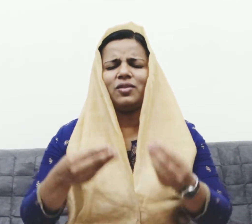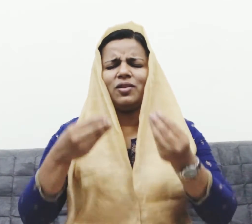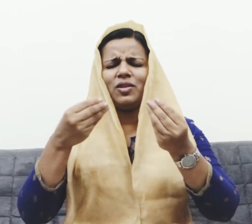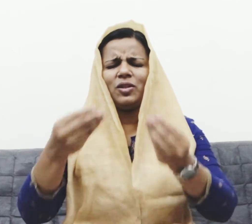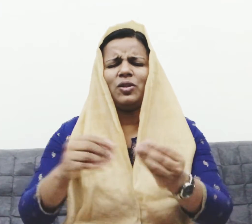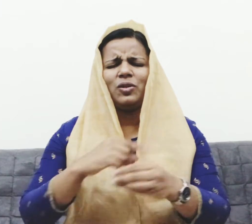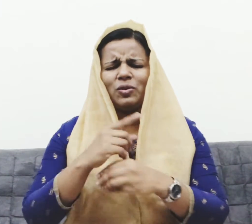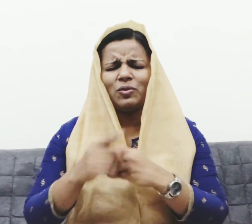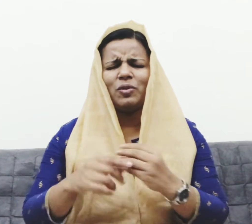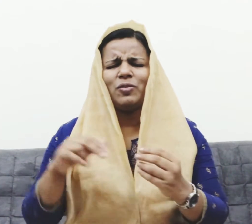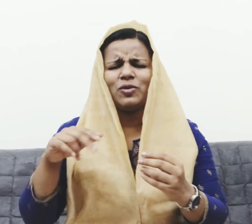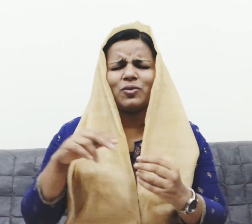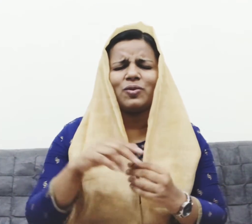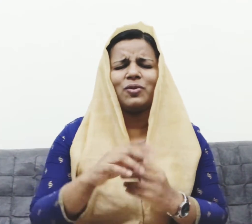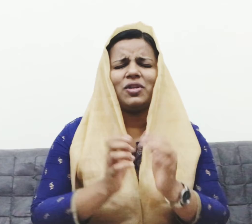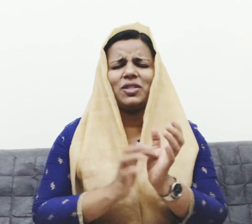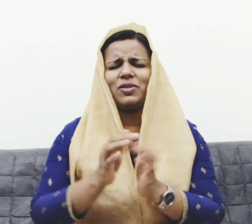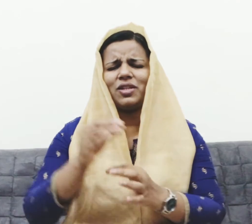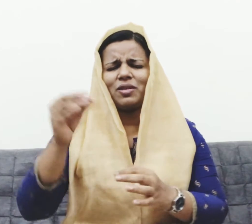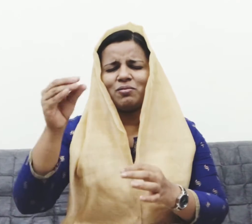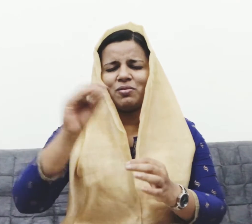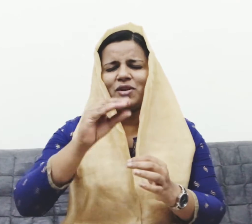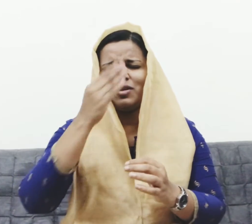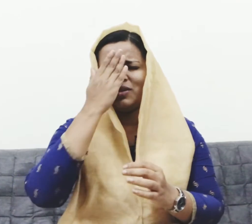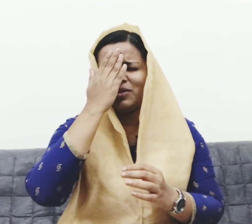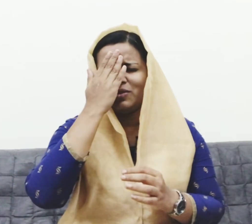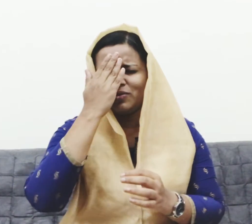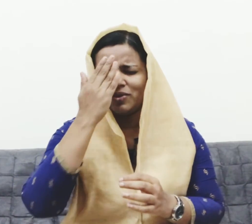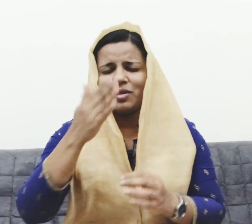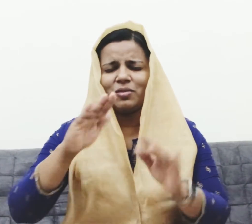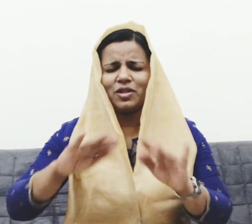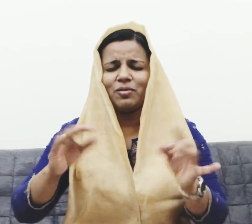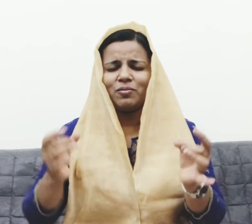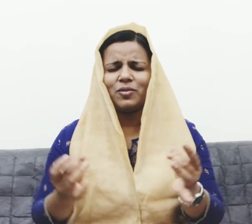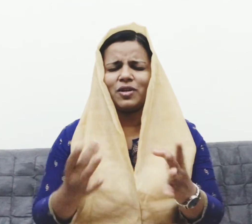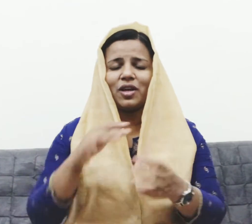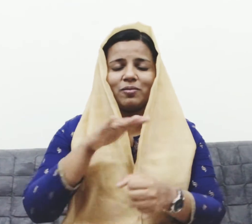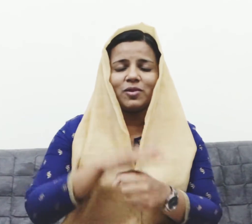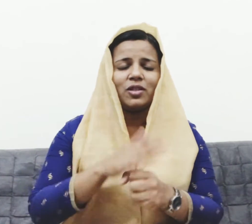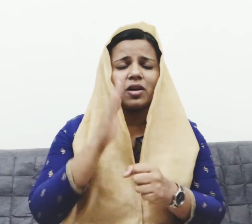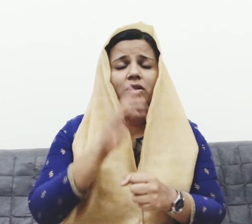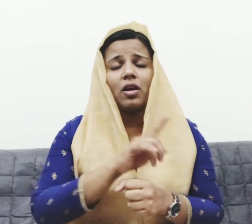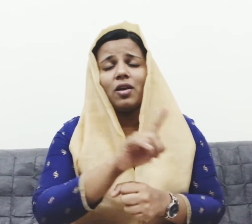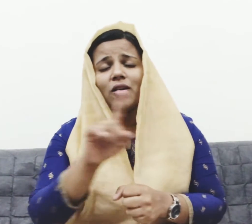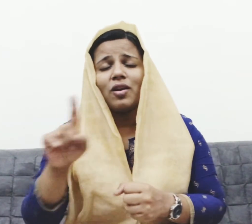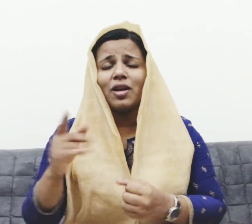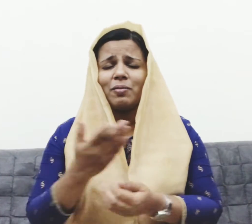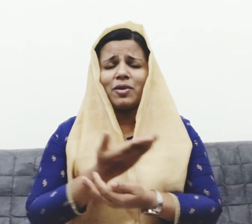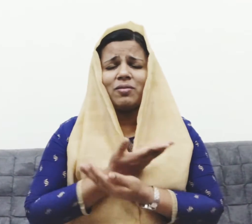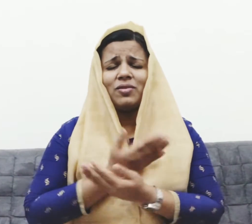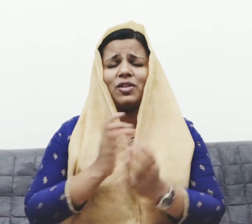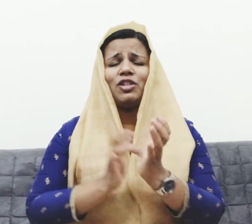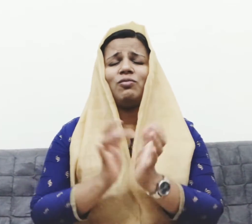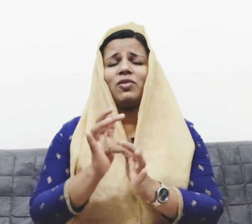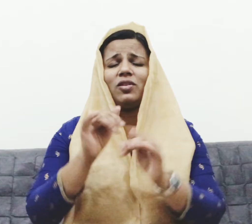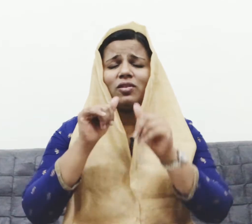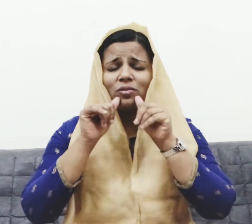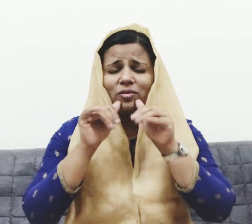കർത്താവേ, ഇത്രത്തോളം കൊണ്ടുവന്ന കർത്താവിൻ്റെ കൃപകൾക്ക് സ്തോത്രം ചെയ്യുന്നു. ഈ പ്രവാദി കർത്താവ് ഈ ശബ്ദം കേൾക്കുന്ന എല്ലാ പ്രിയപ്പെട്ടവരെ യേശു ക്രിസ്തുവിൻ്റെ നാമത്തിൽ